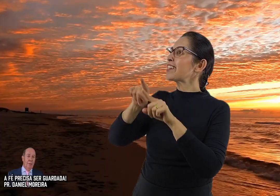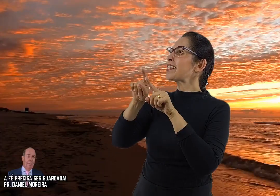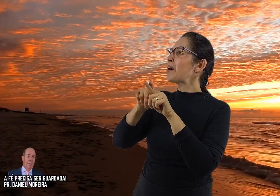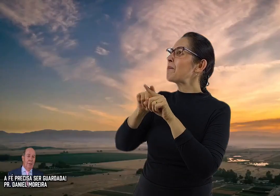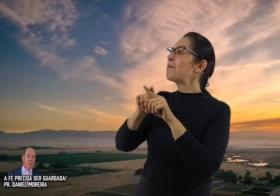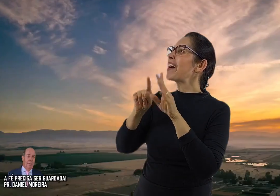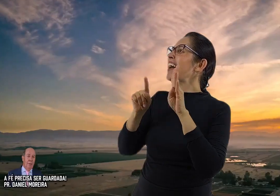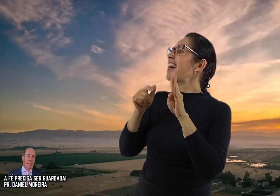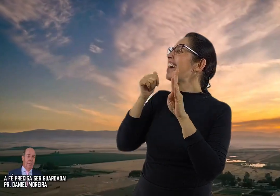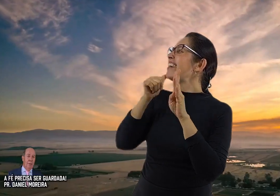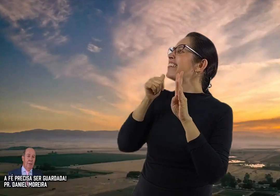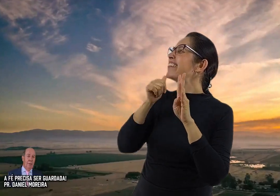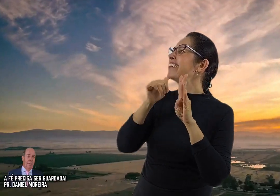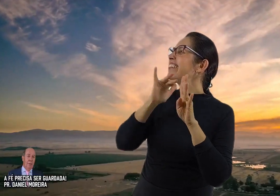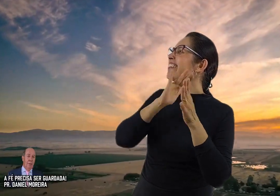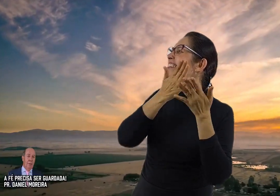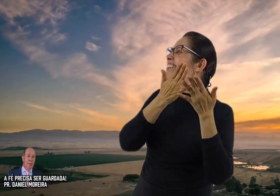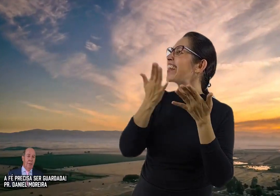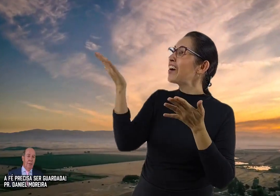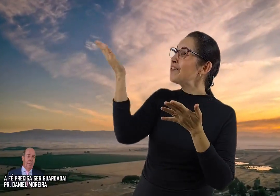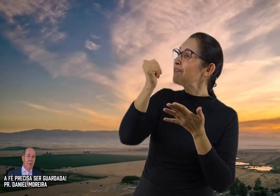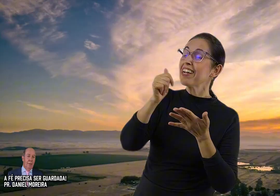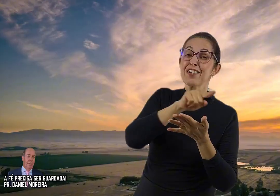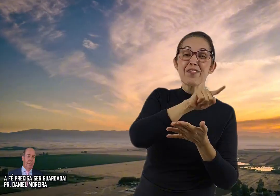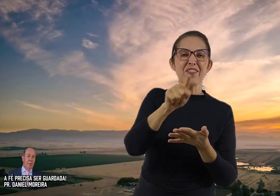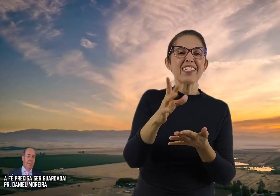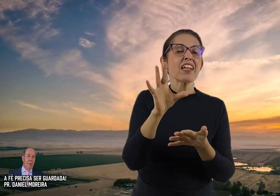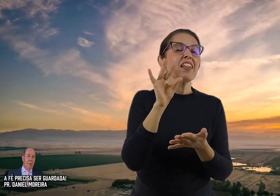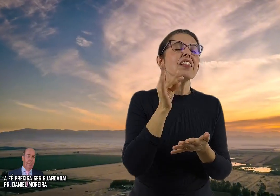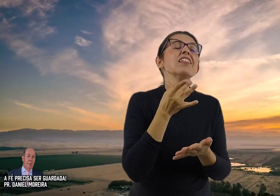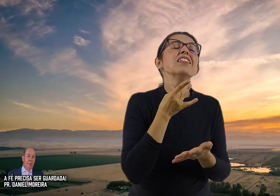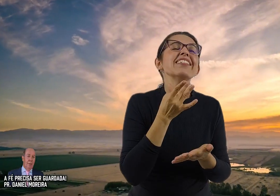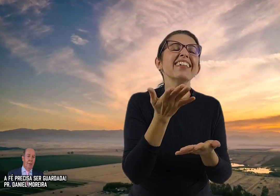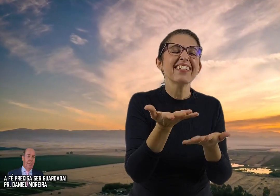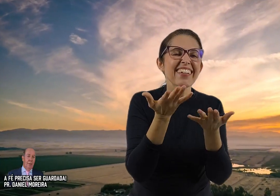venha. Quem quiser, tome de graça da água da vida.